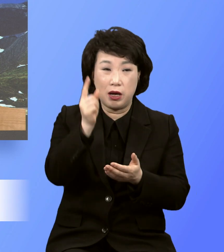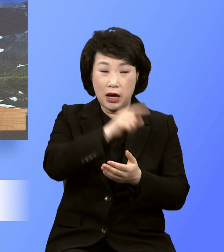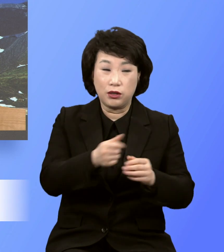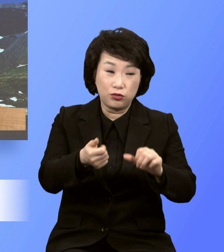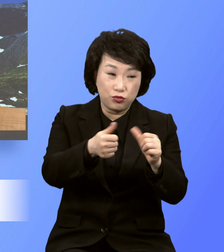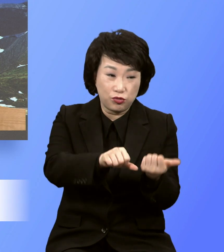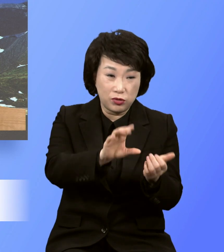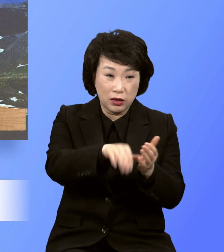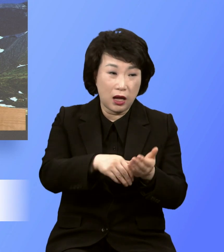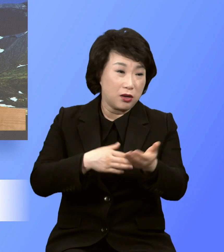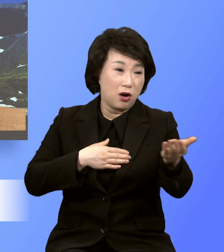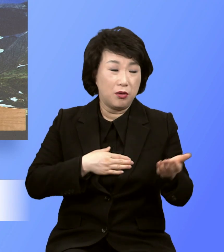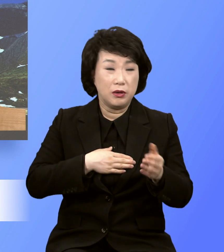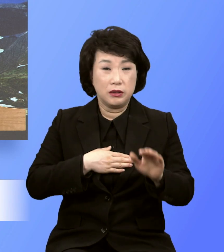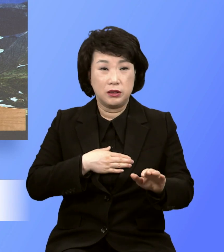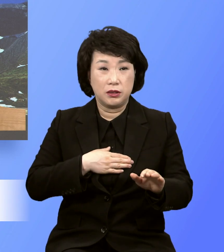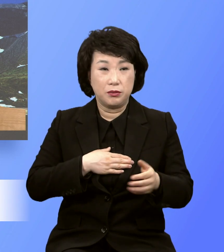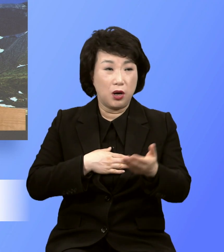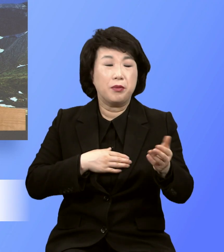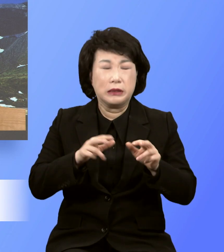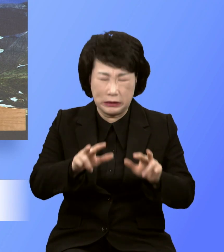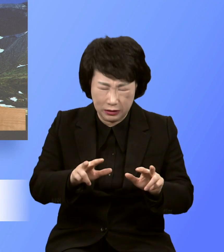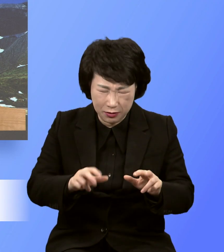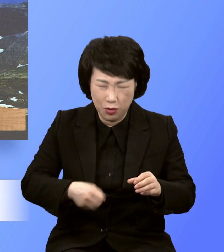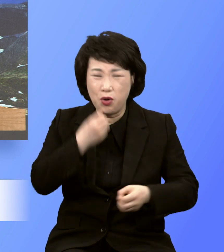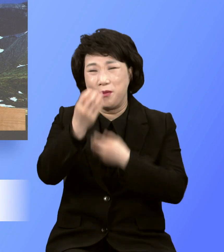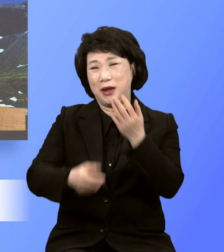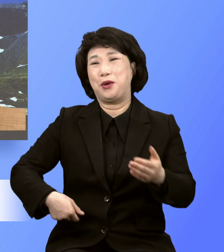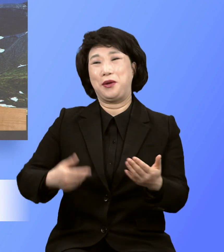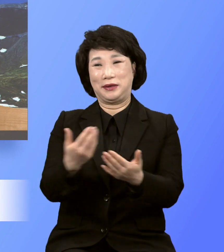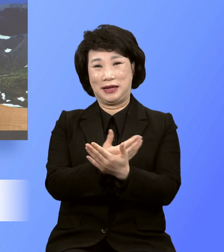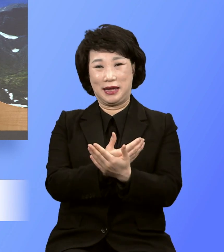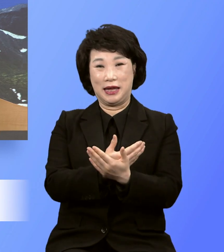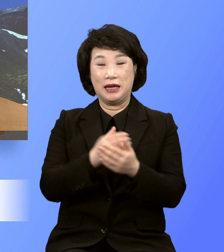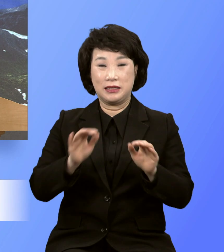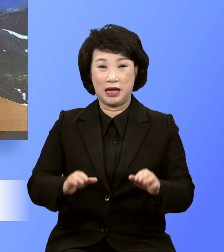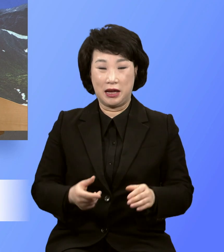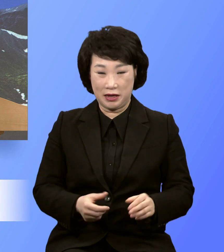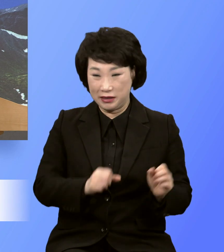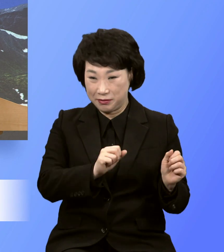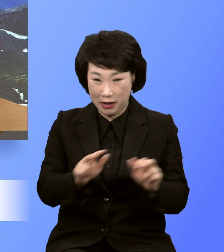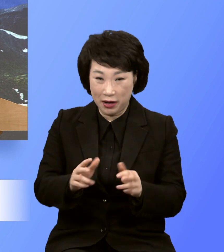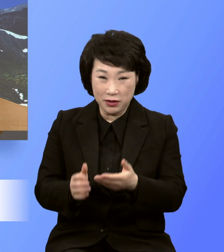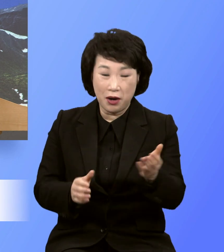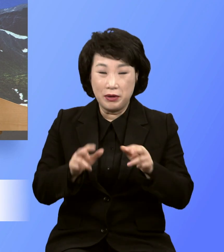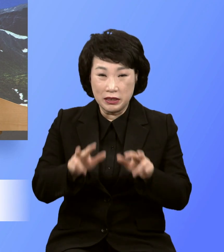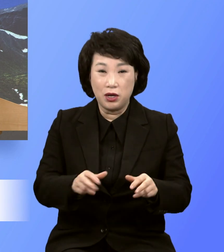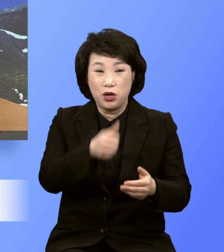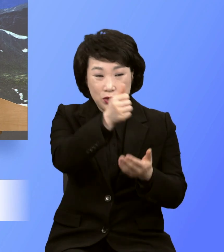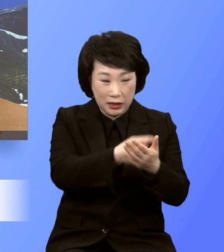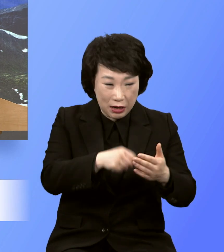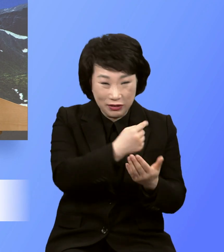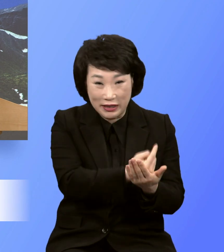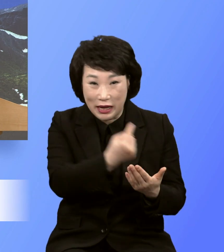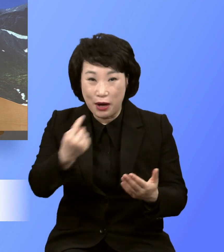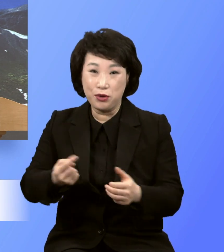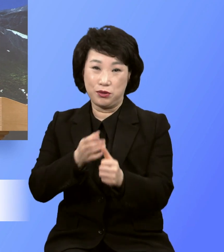죽음 앞에서 지금 자복하고 회개를 통해서 속히 죄에서 나와야